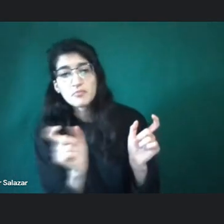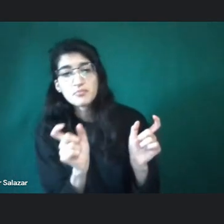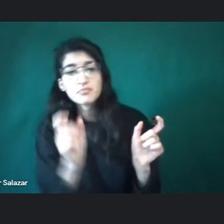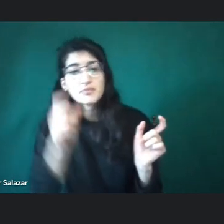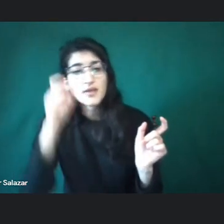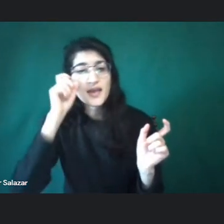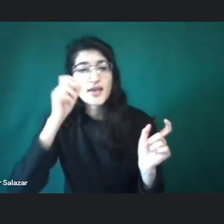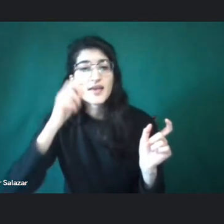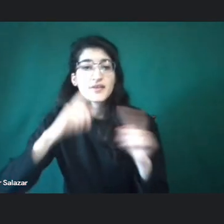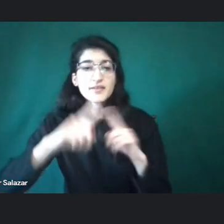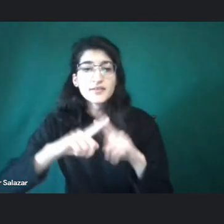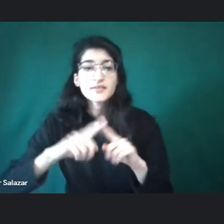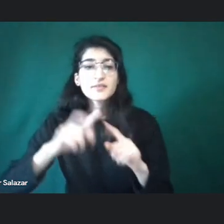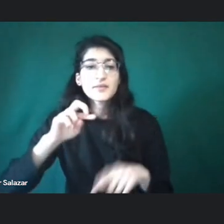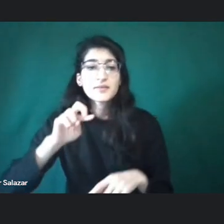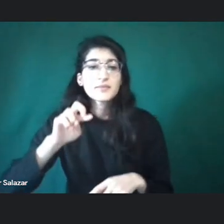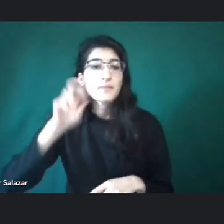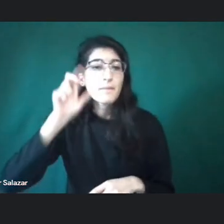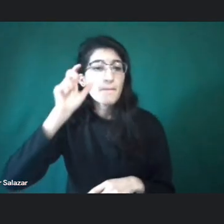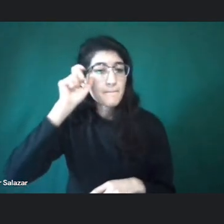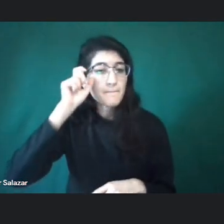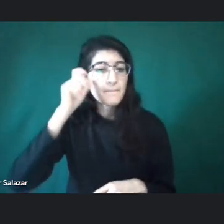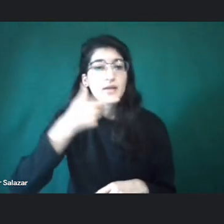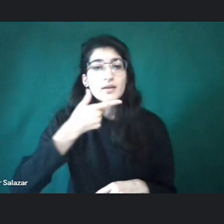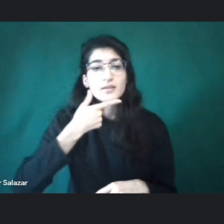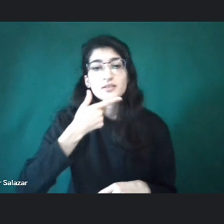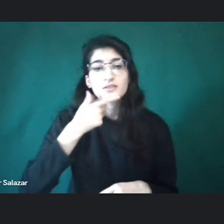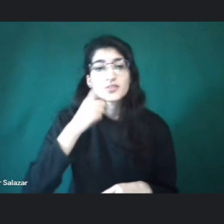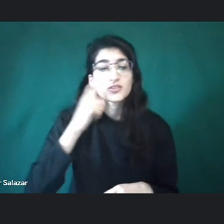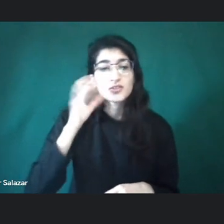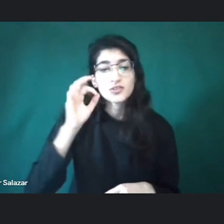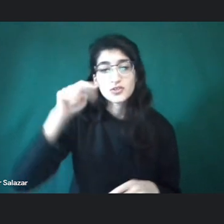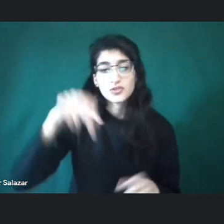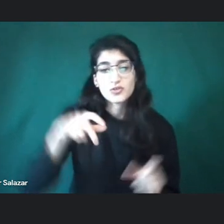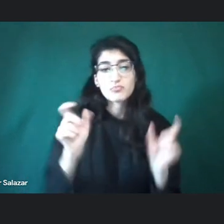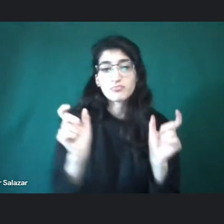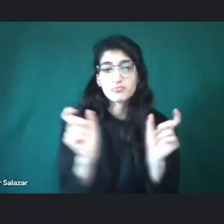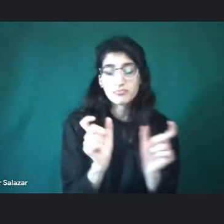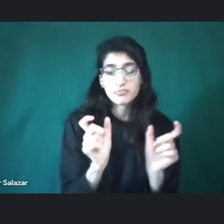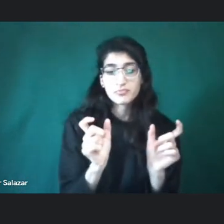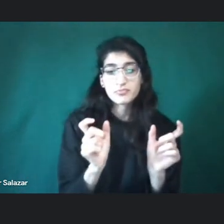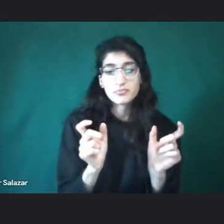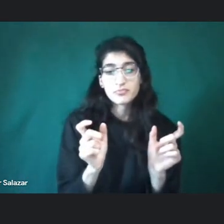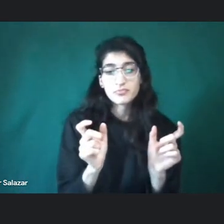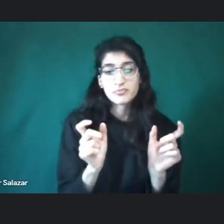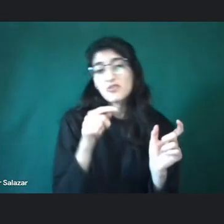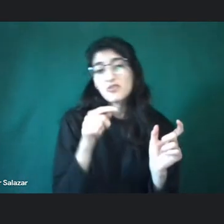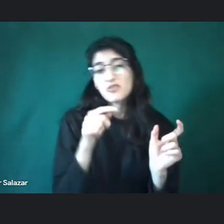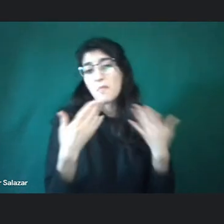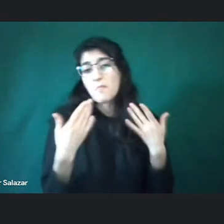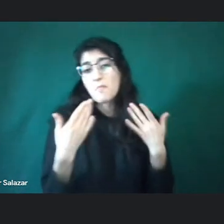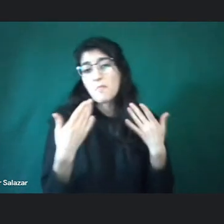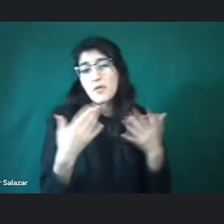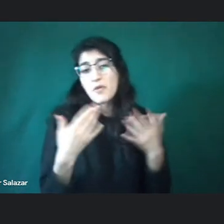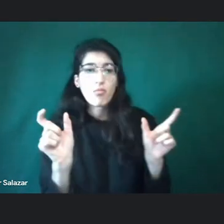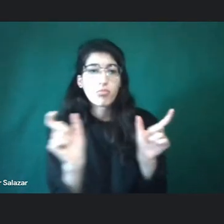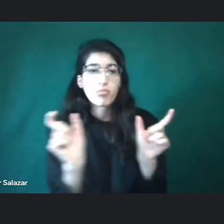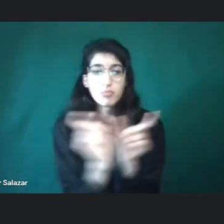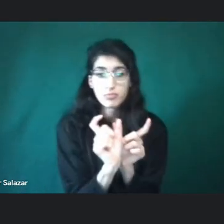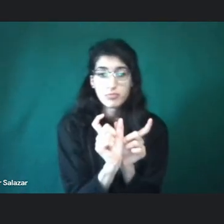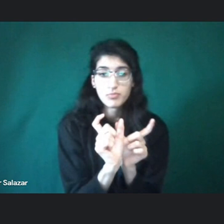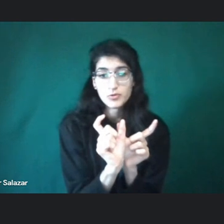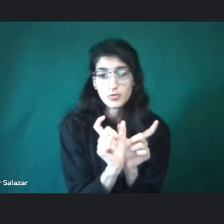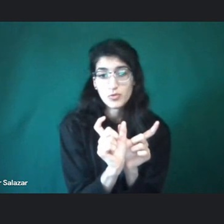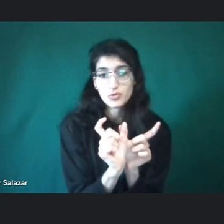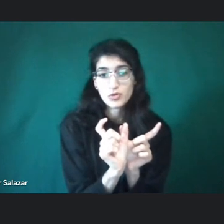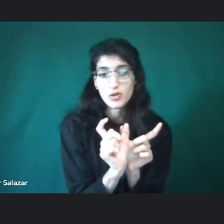Entonces, esta palabra podría haber sido expression freedom, vamos a suponer, y hubiese sido la libertad de expresión,